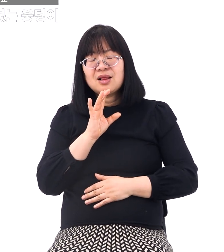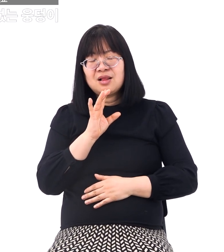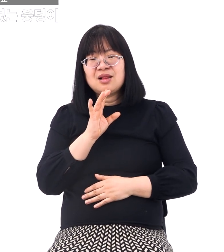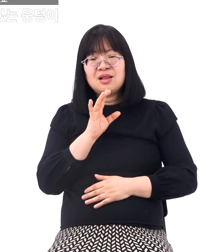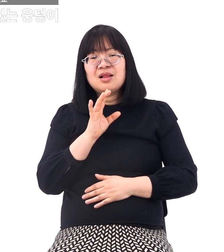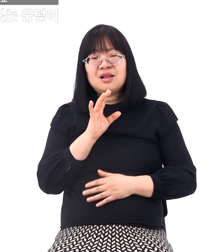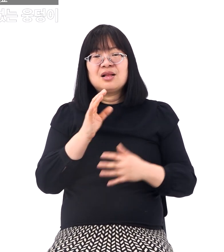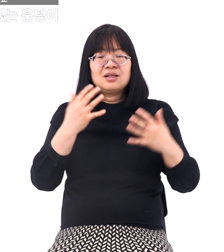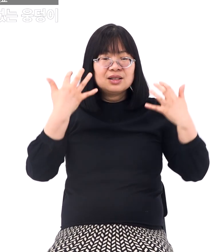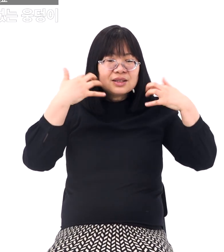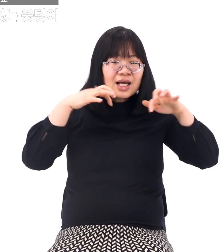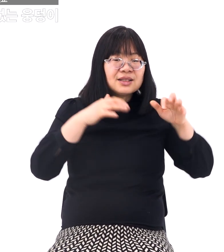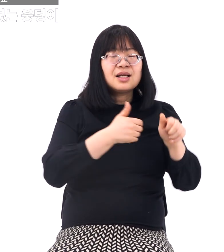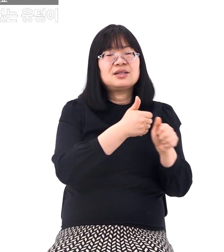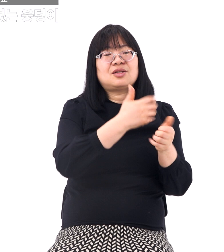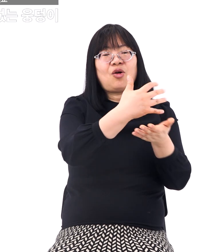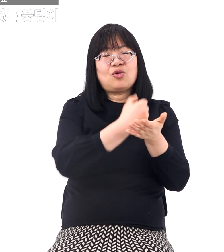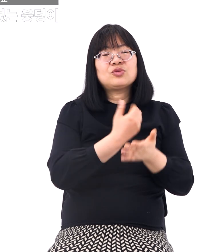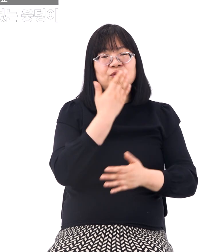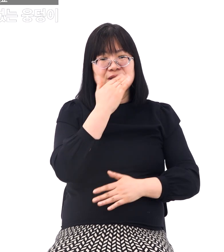승리가 오지 않는다, 그 뜻이에요.